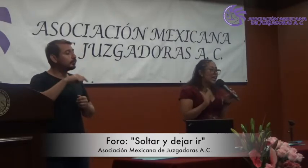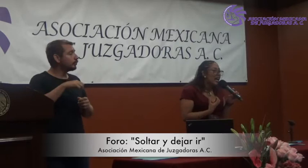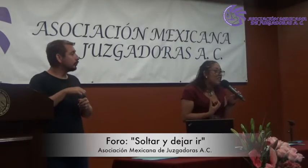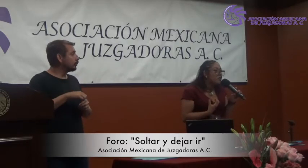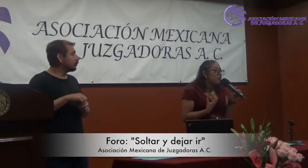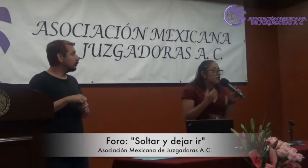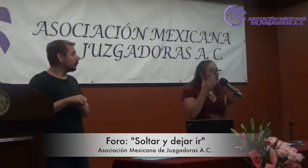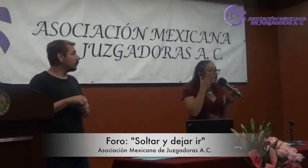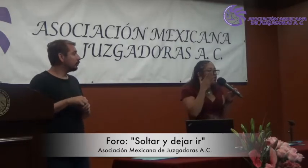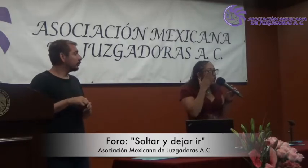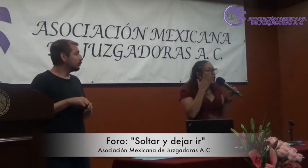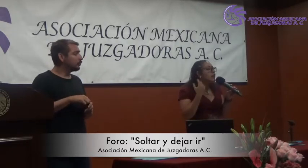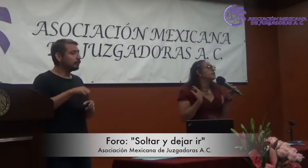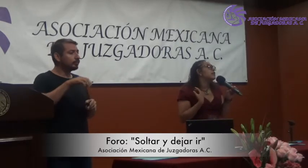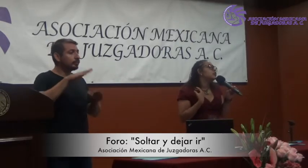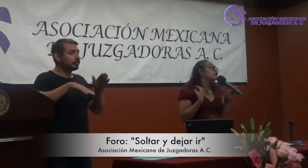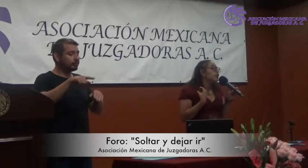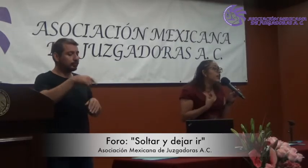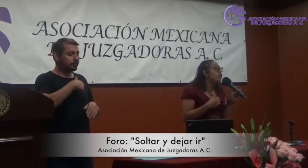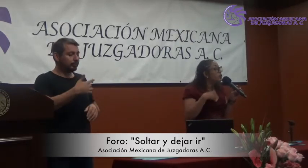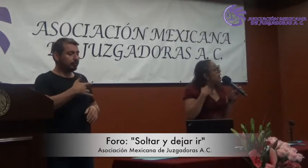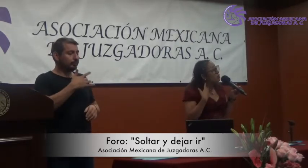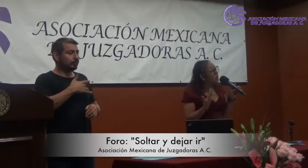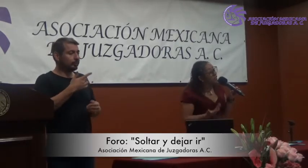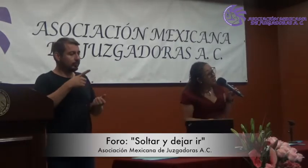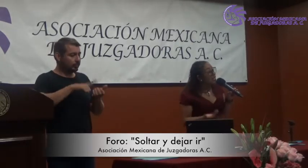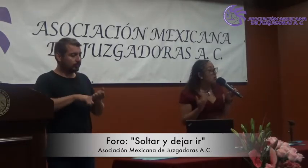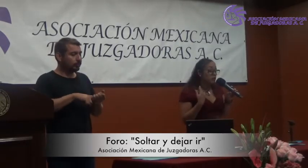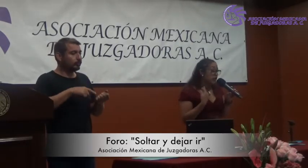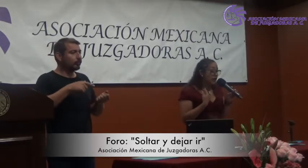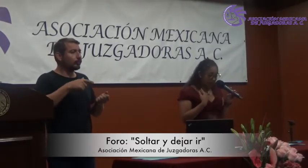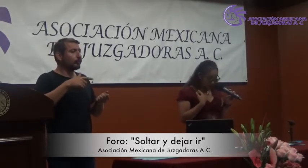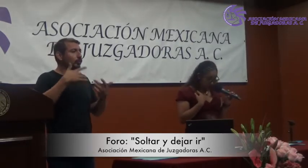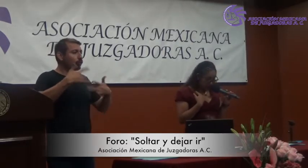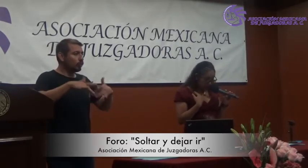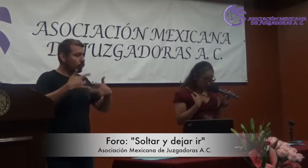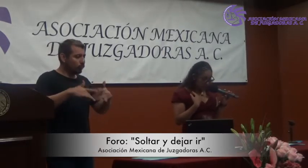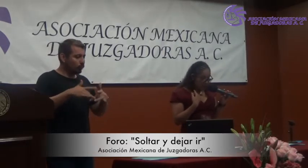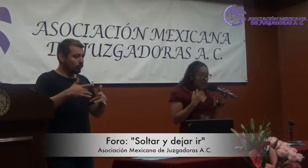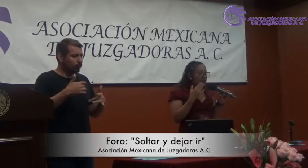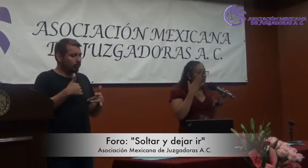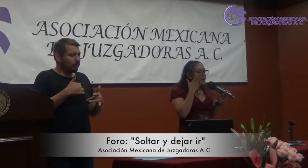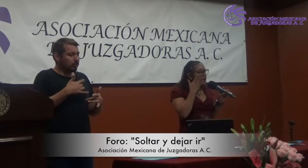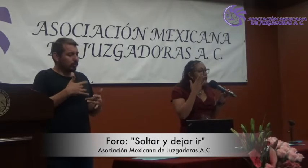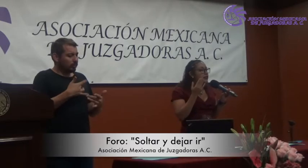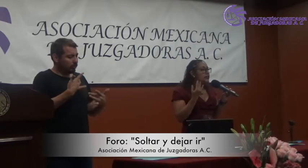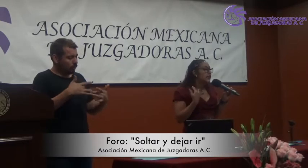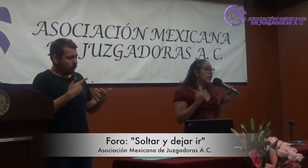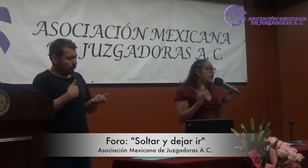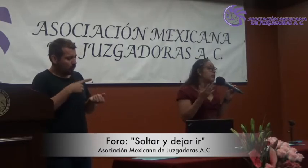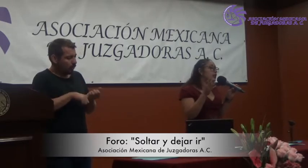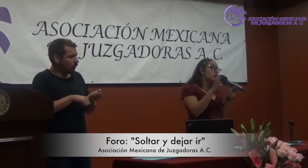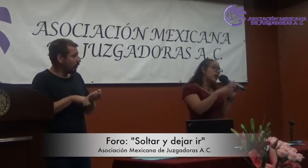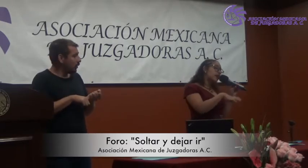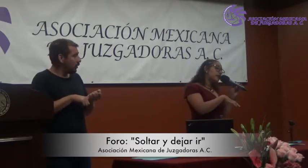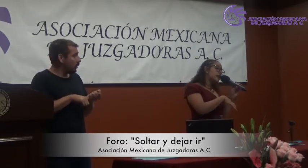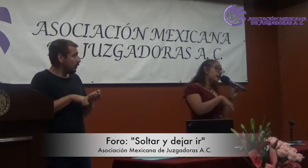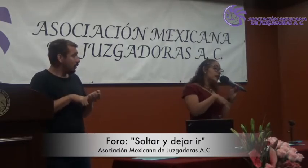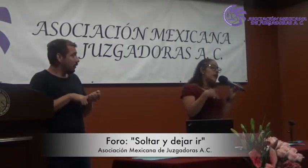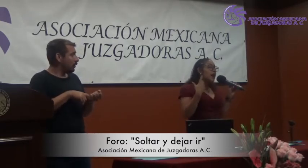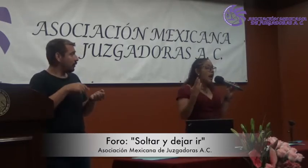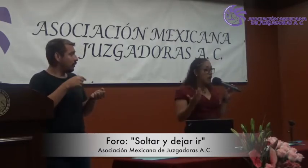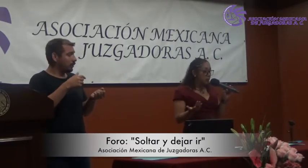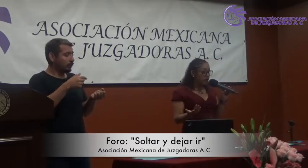estarnos quejando por un dolor, estar sufriendo por algo que teníamos y que ya no tenemos, de sanar de una